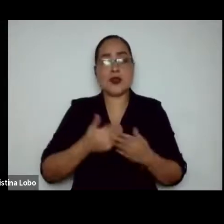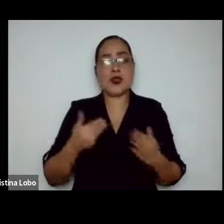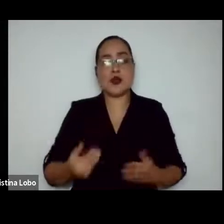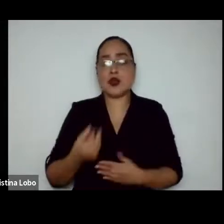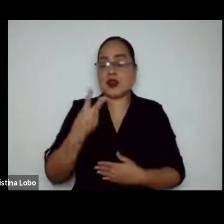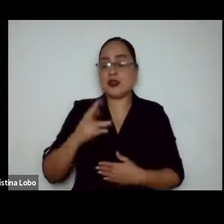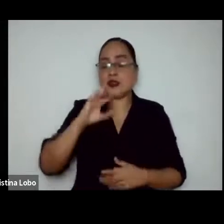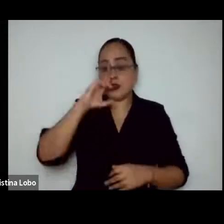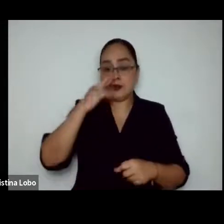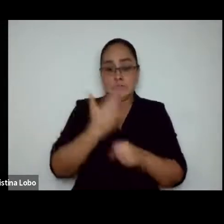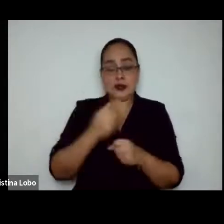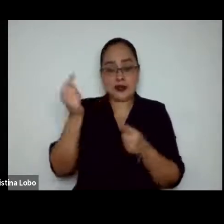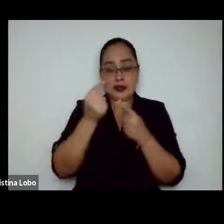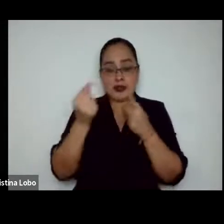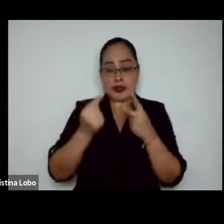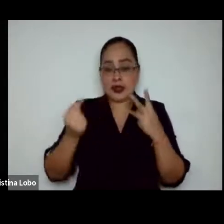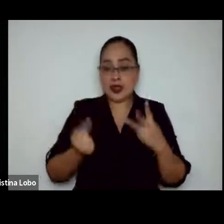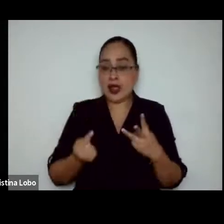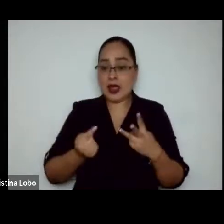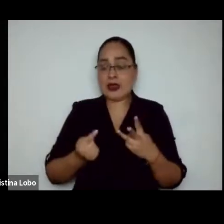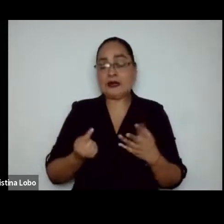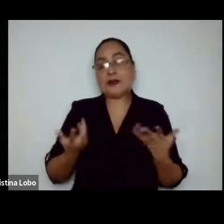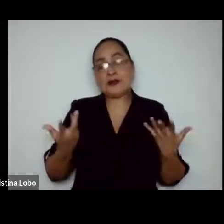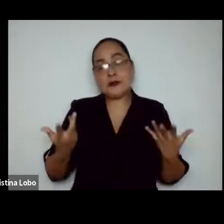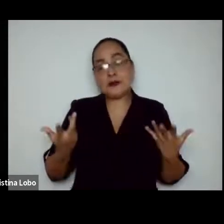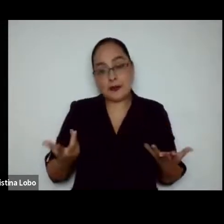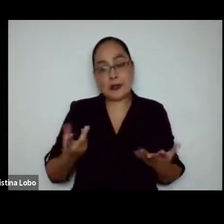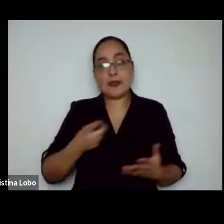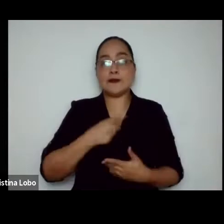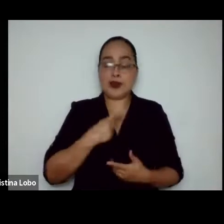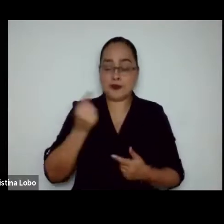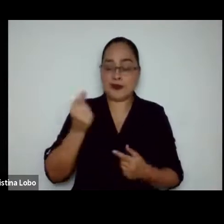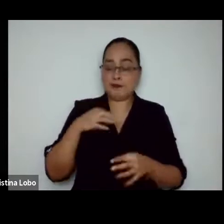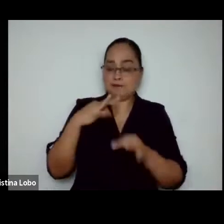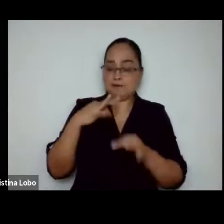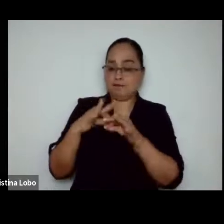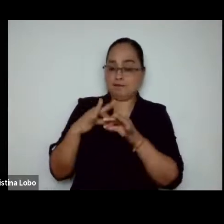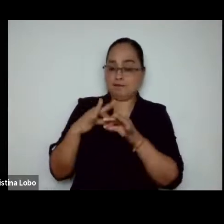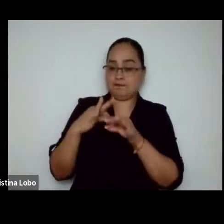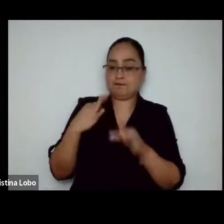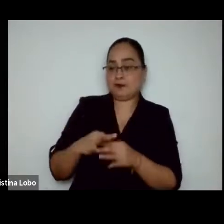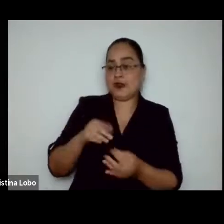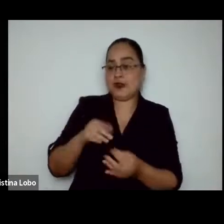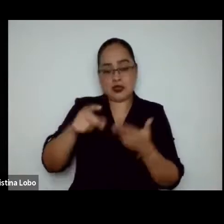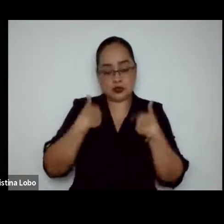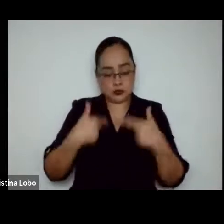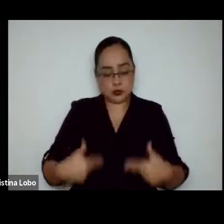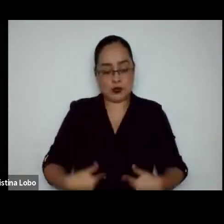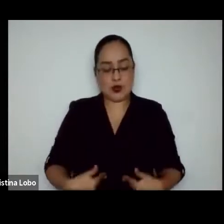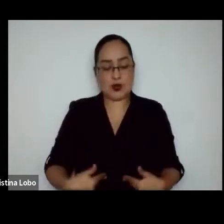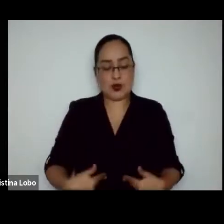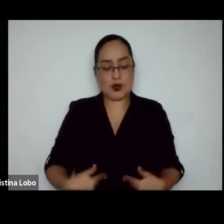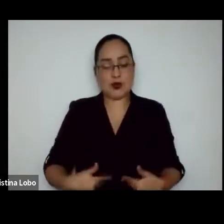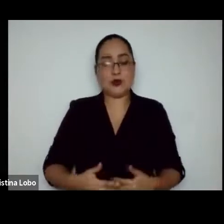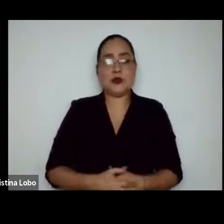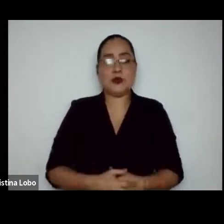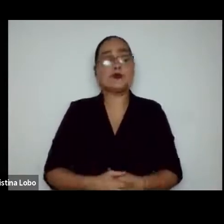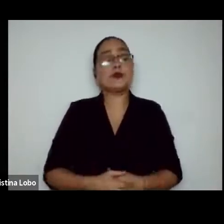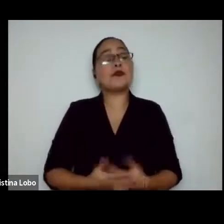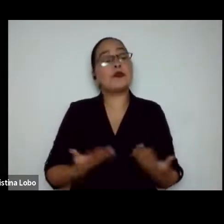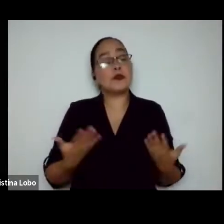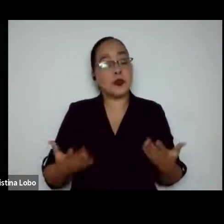estas son tres funciones distintas que cumplen los derechos fundamentales o derechos humanos. Por un lado,